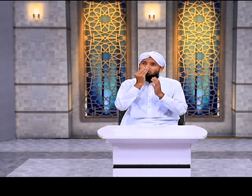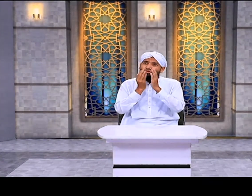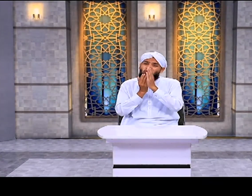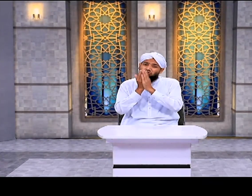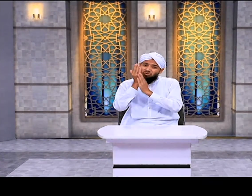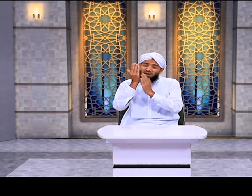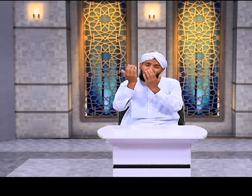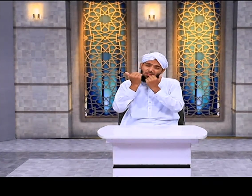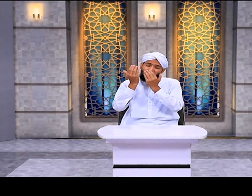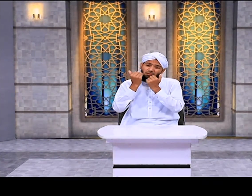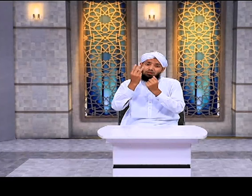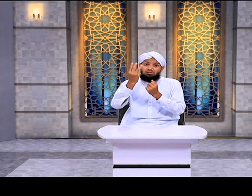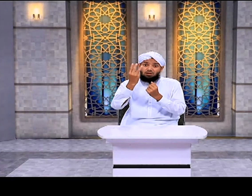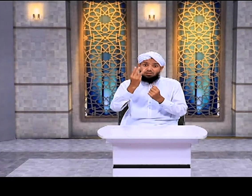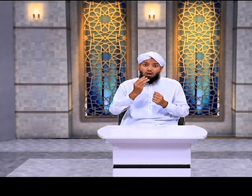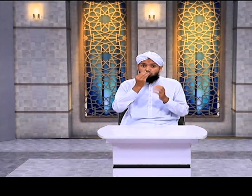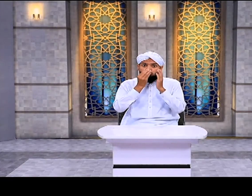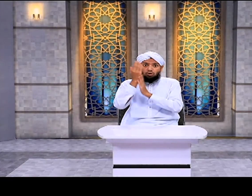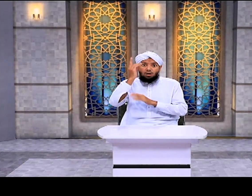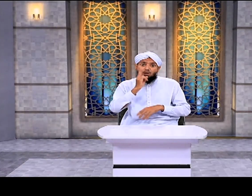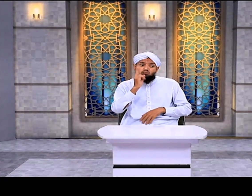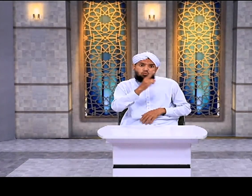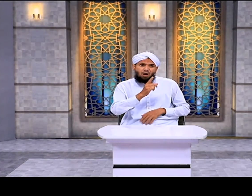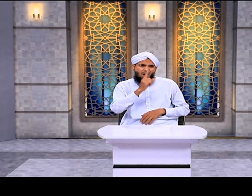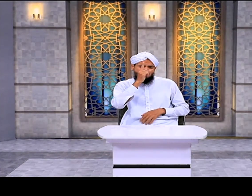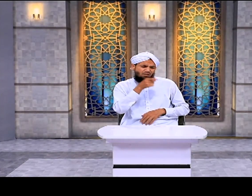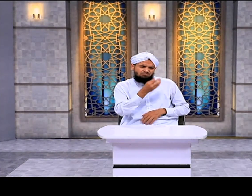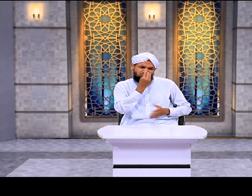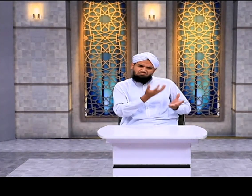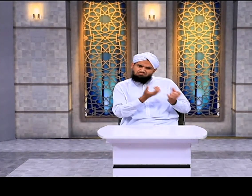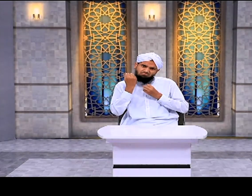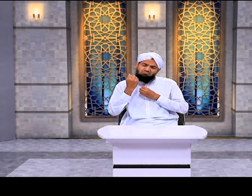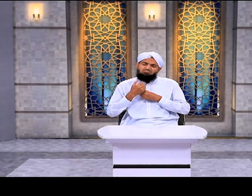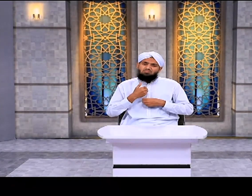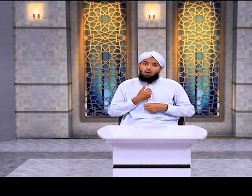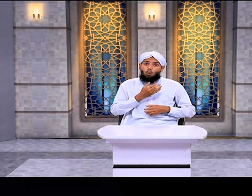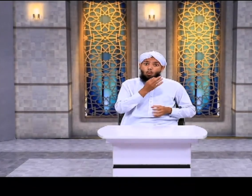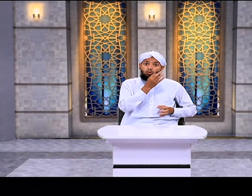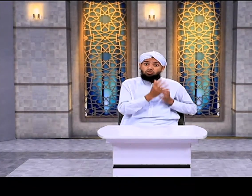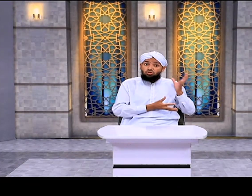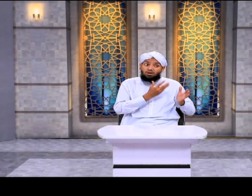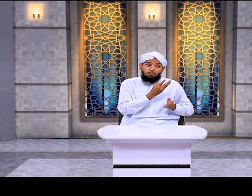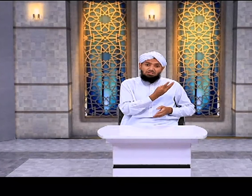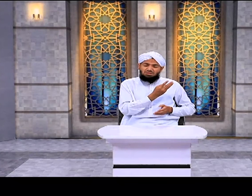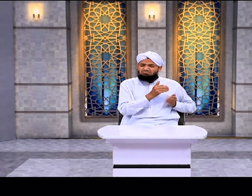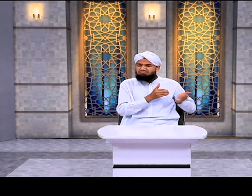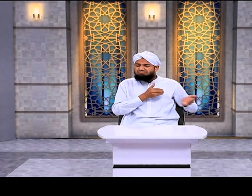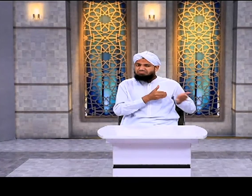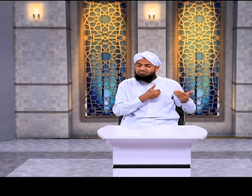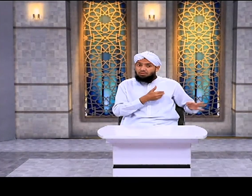ہے الہی اسے جنت میں داخل فرما دے، اور جو 3 بار جہنم سے پناہ مانگے تو جہنم کہتی ہے